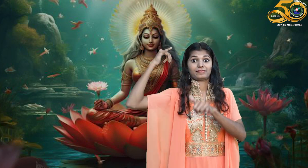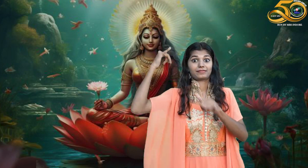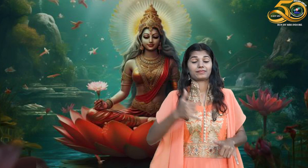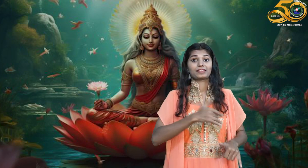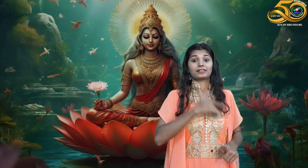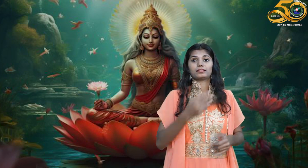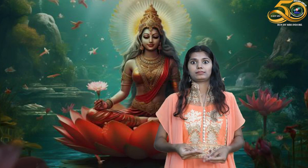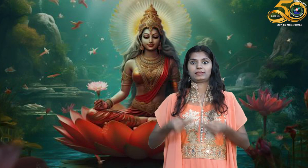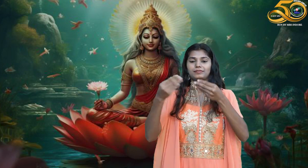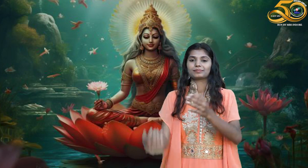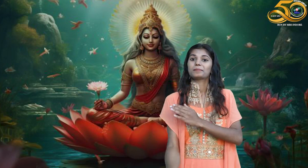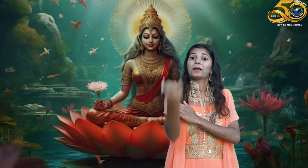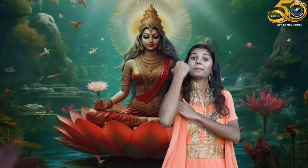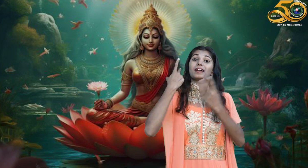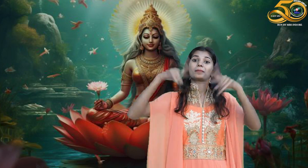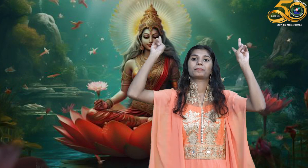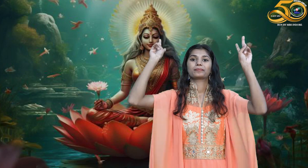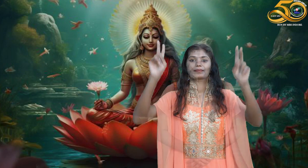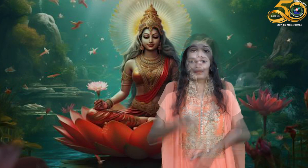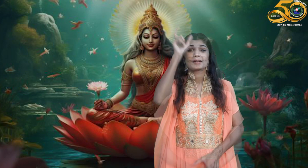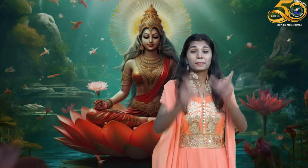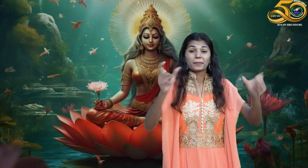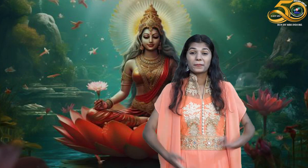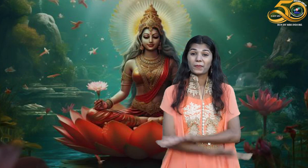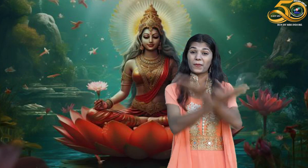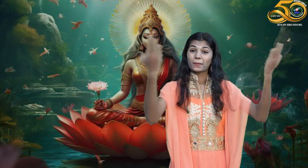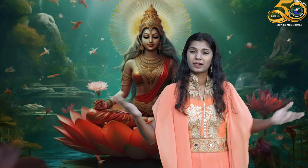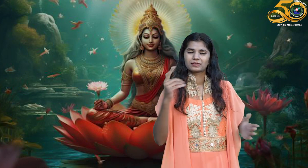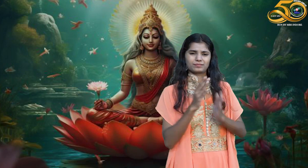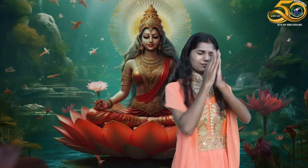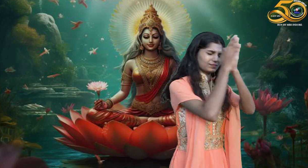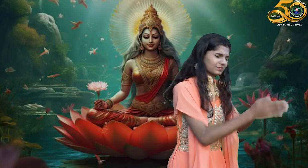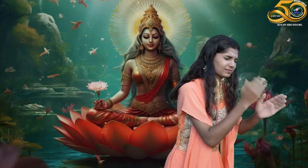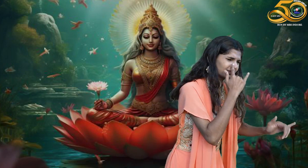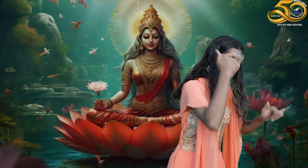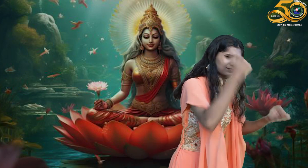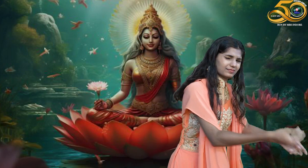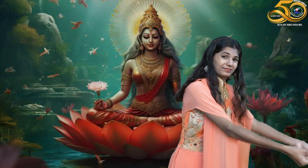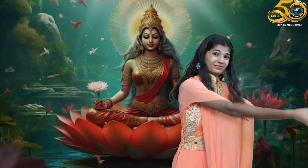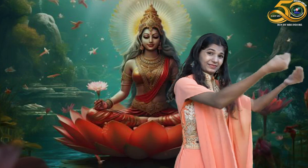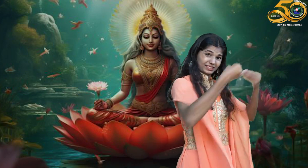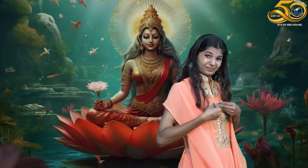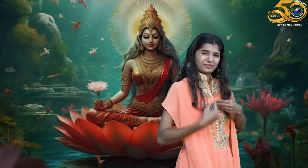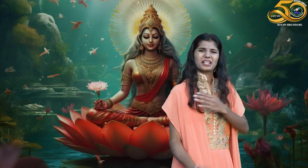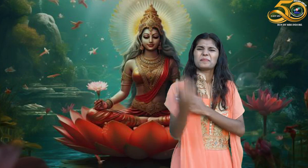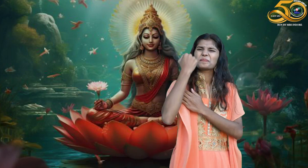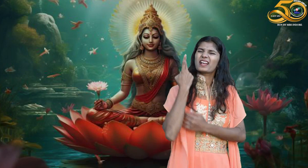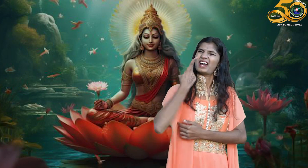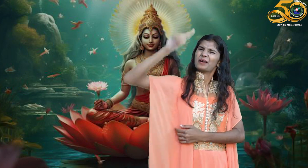मा की अराधना करने से सिद्धियां प्राप्त होती है हमें उनसे यह सीख मिलती है